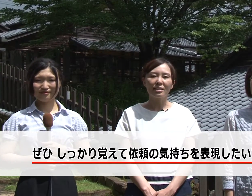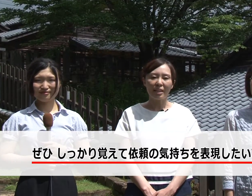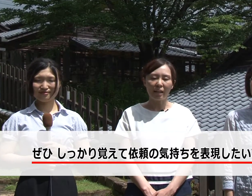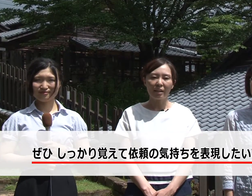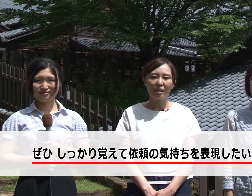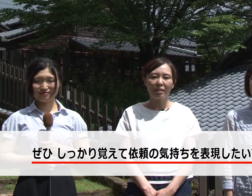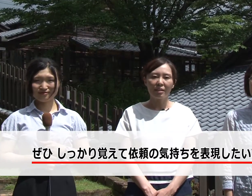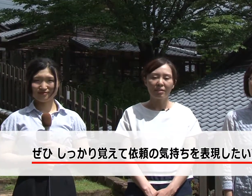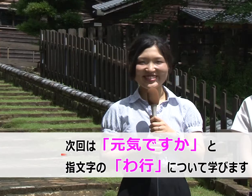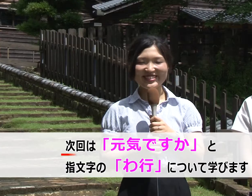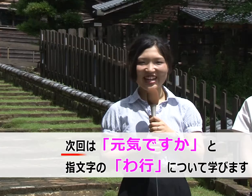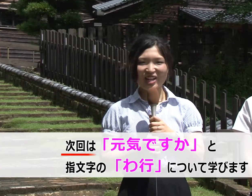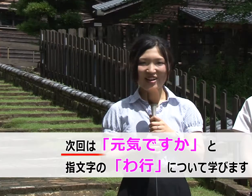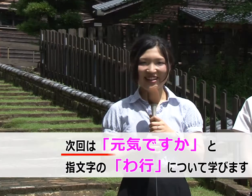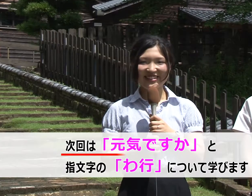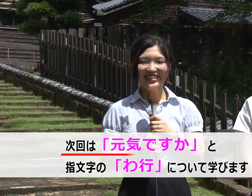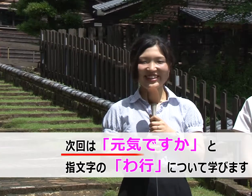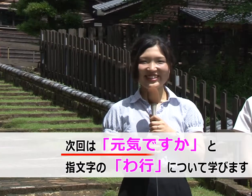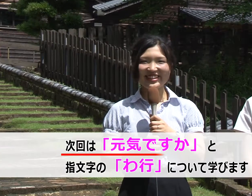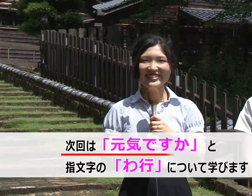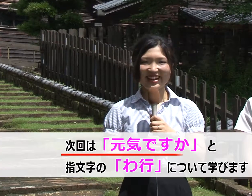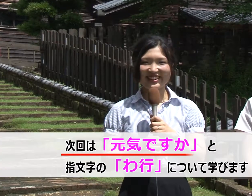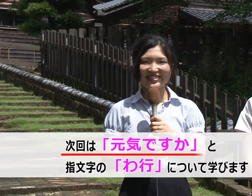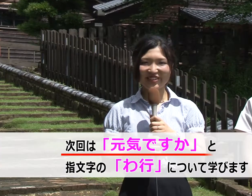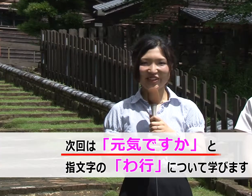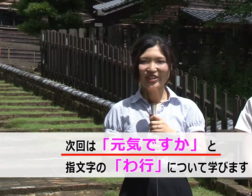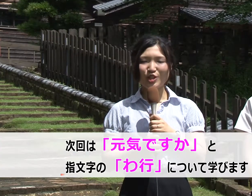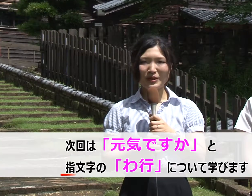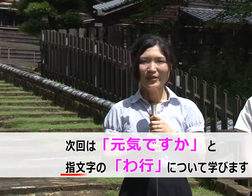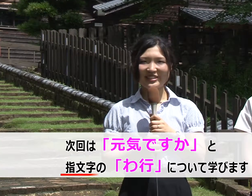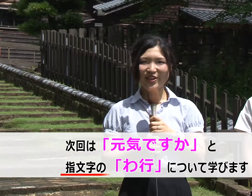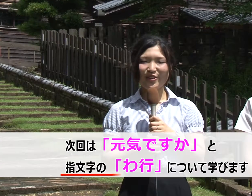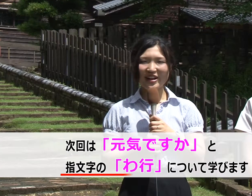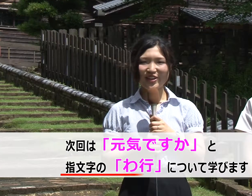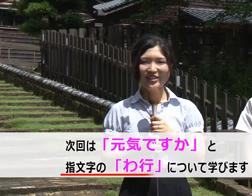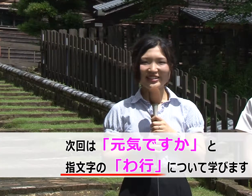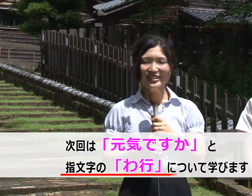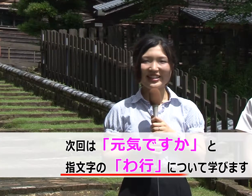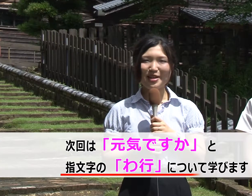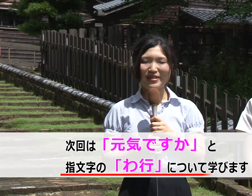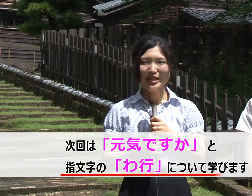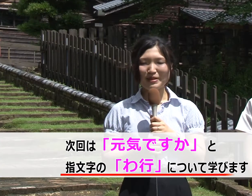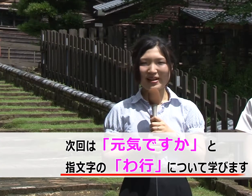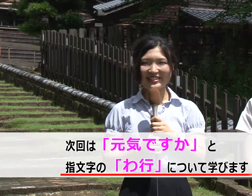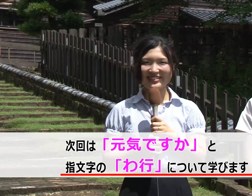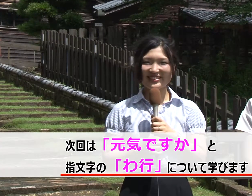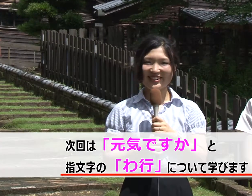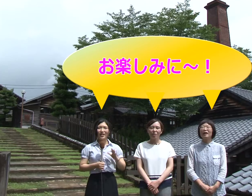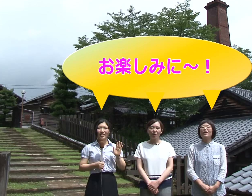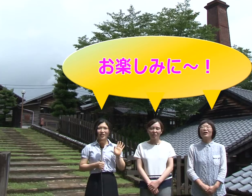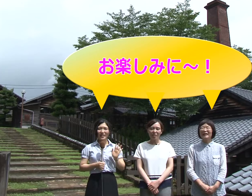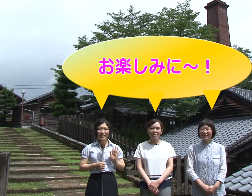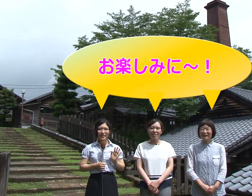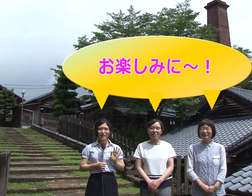ね。 次回は元気ですかと指文字の和行について学びます。お楽しみ